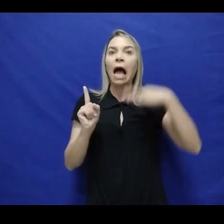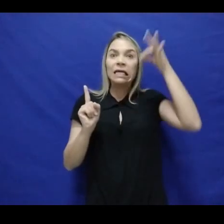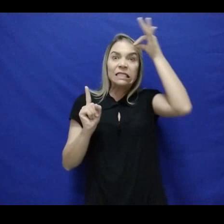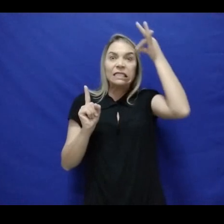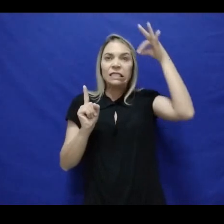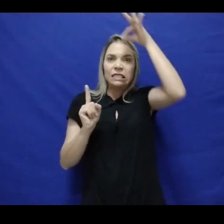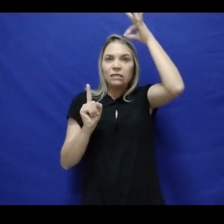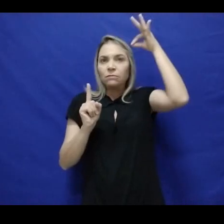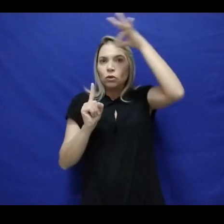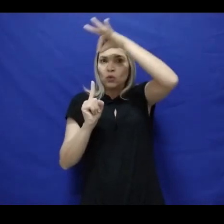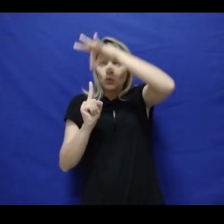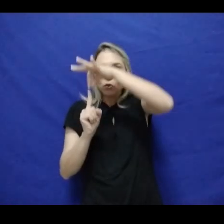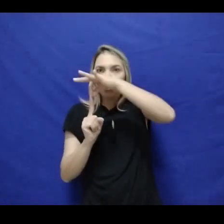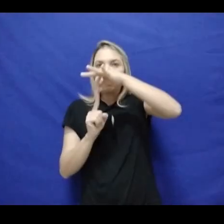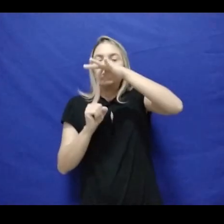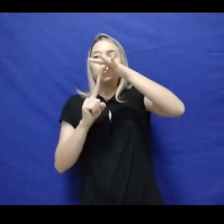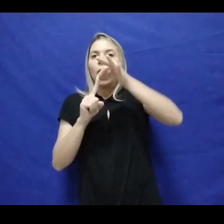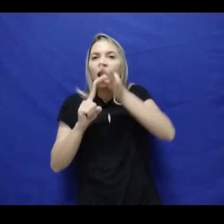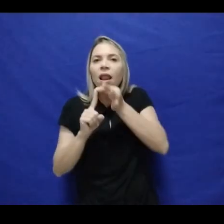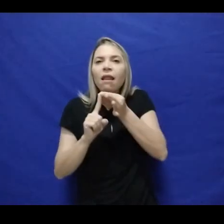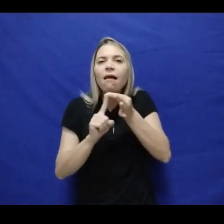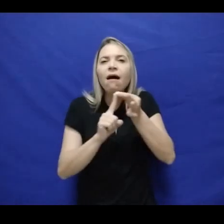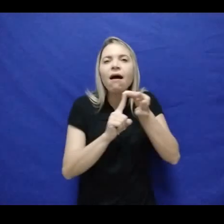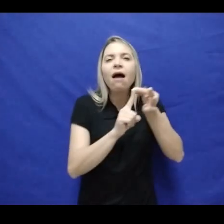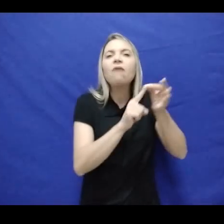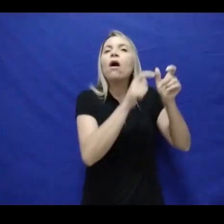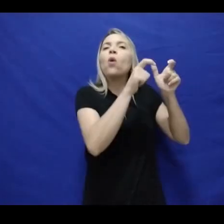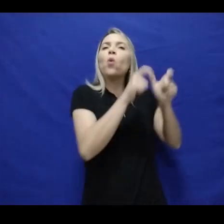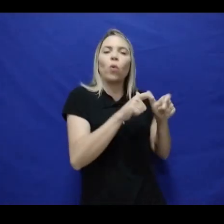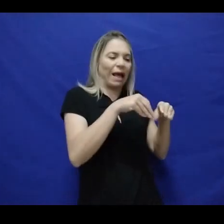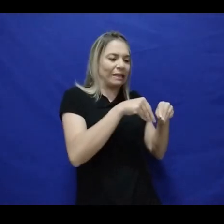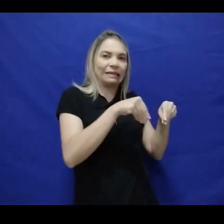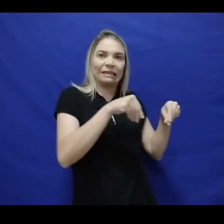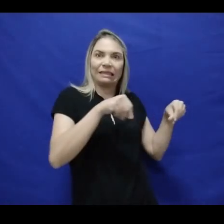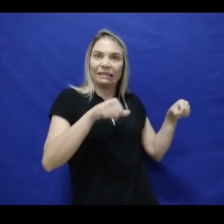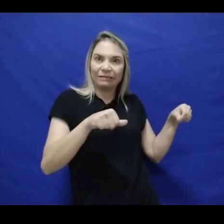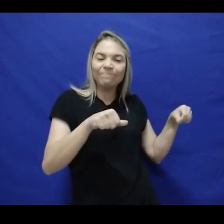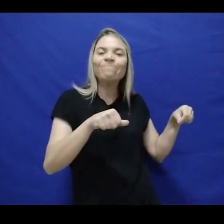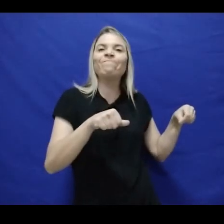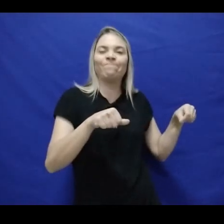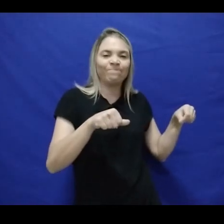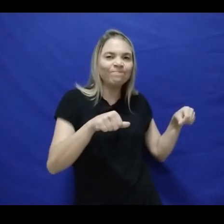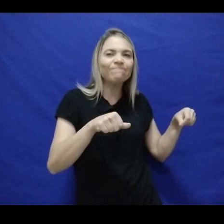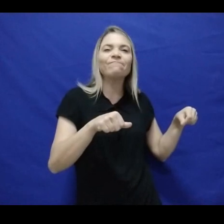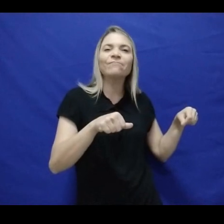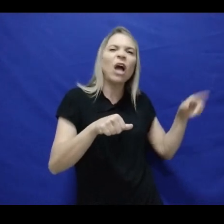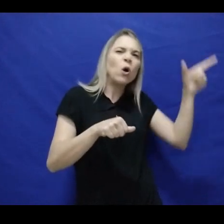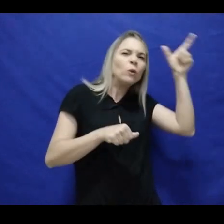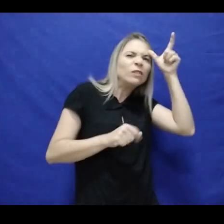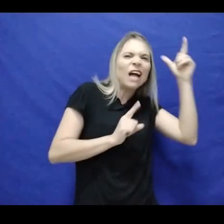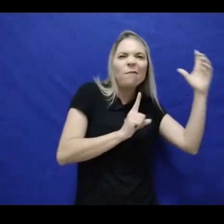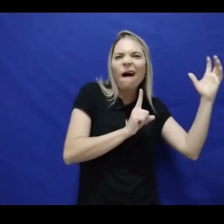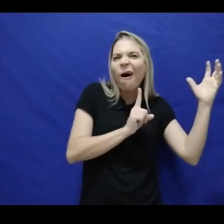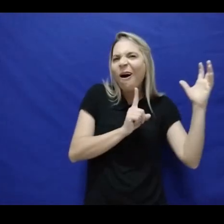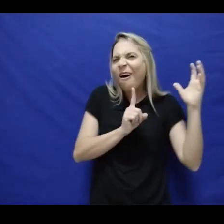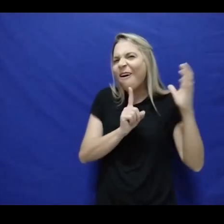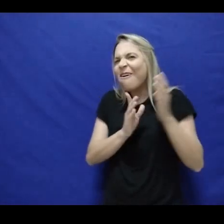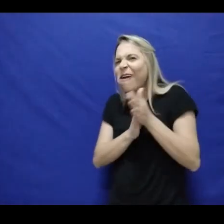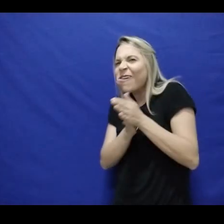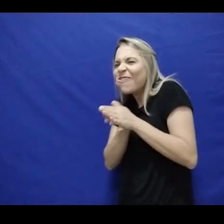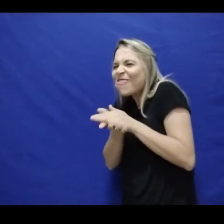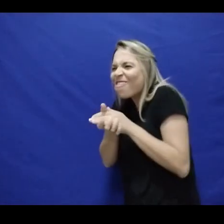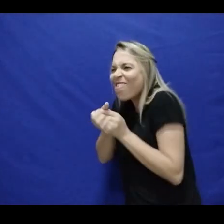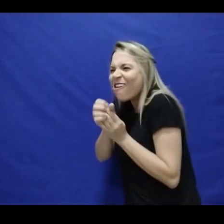foi Jesus levado pelo Espírito ao deserto para ser tentado pelo diabo. E depois